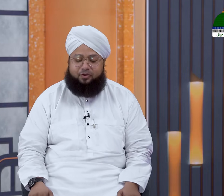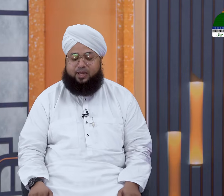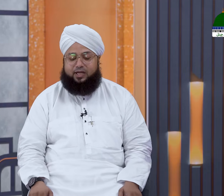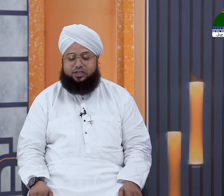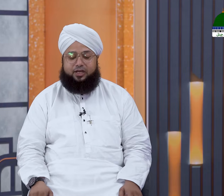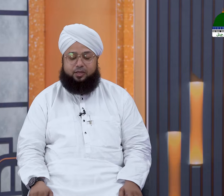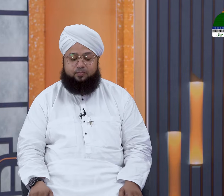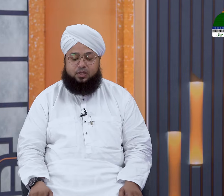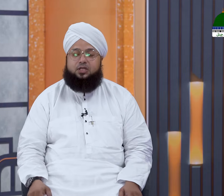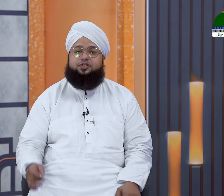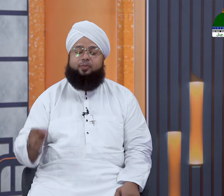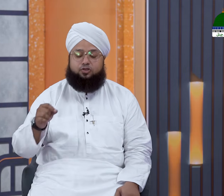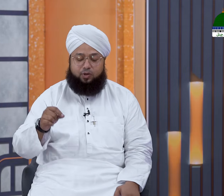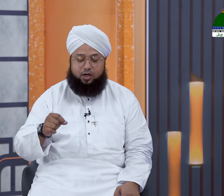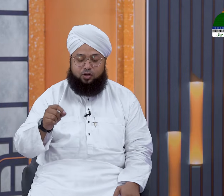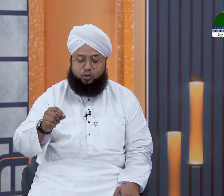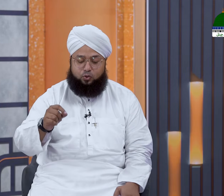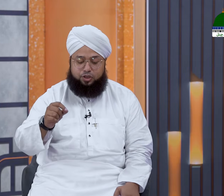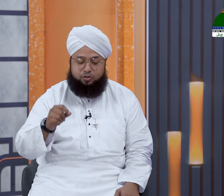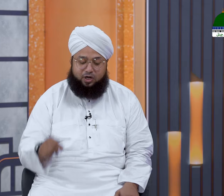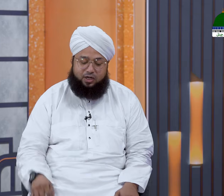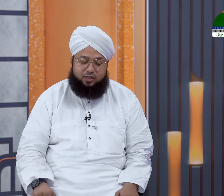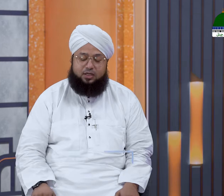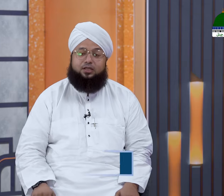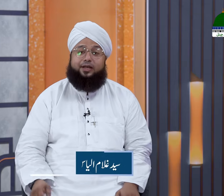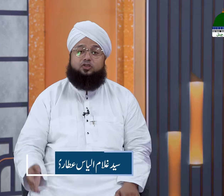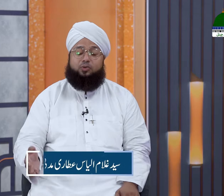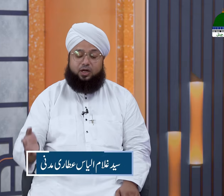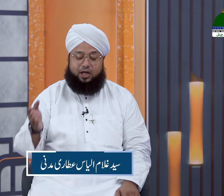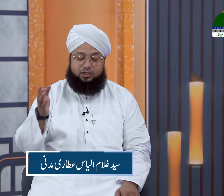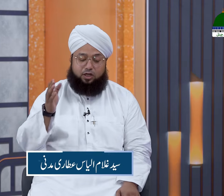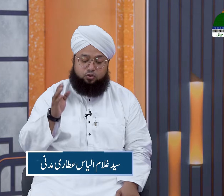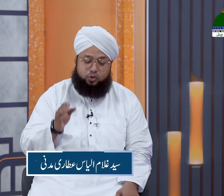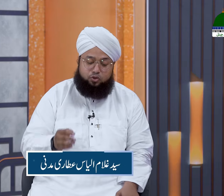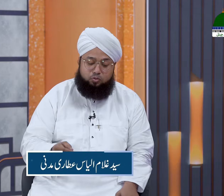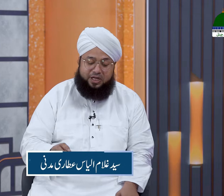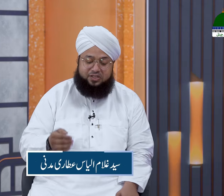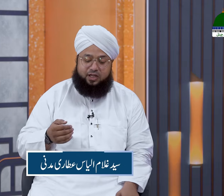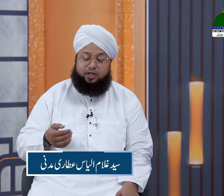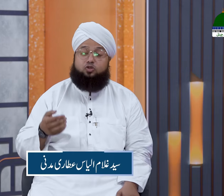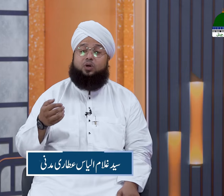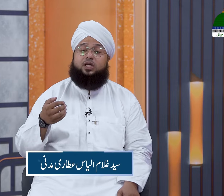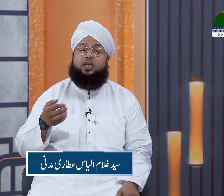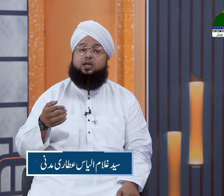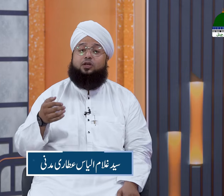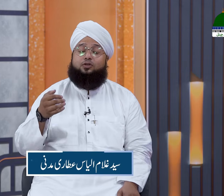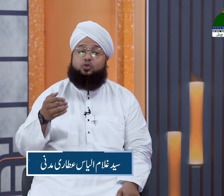فرمان عالی شان ہے، شب جمعہ اور روز جمعہ یعنی جمعہ رات کا سورج ڈوبنے سے لے کر جمعہ کے